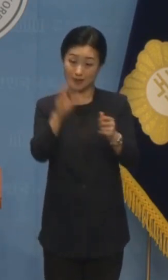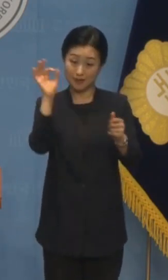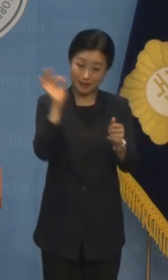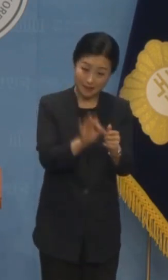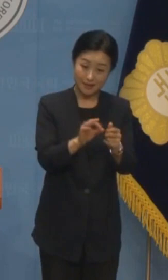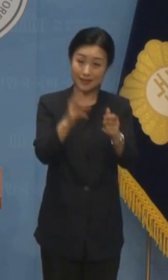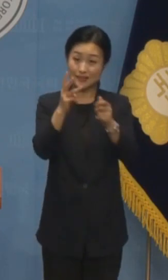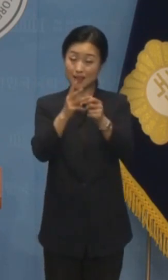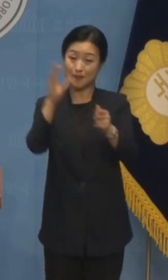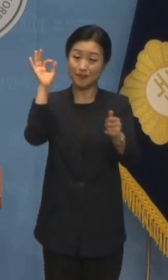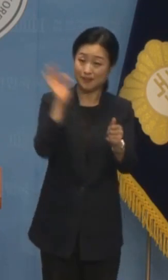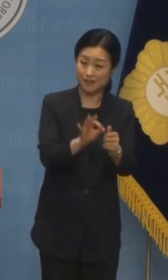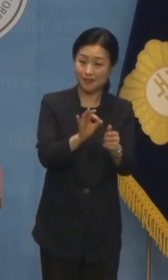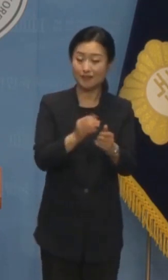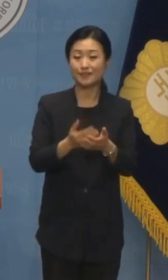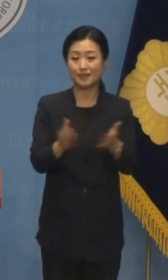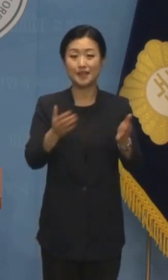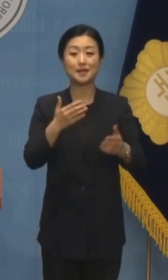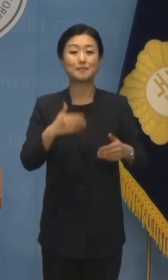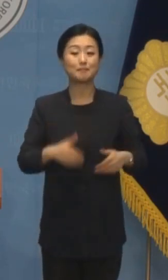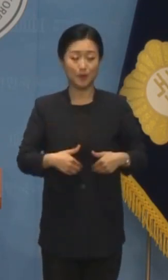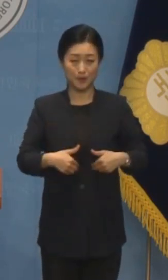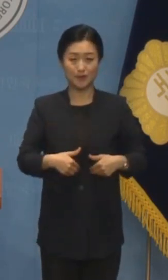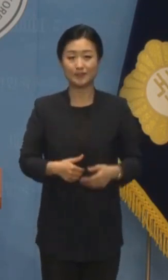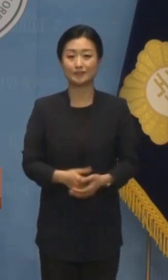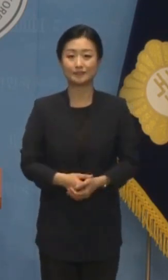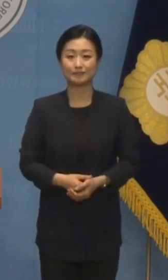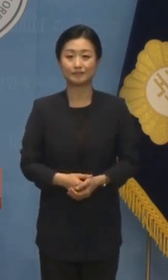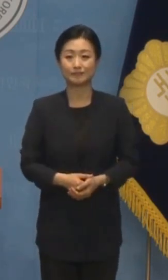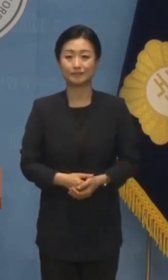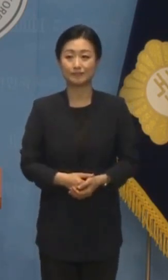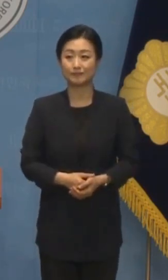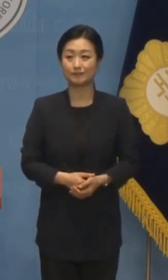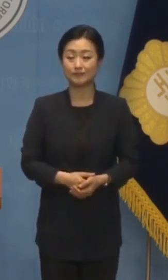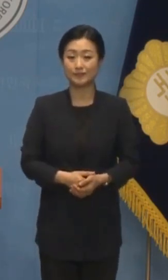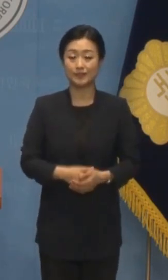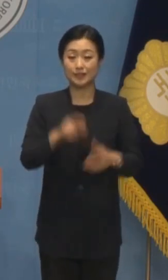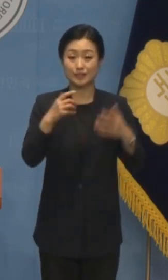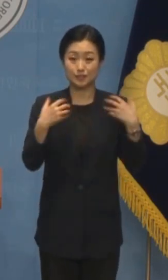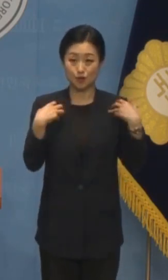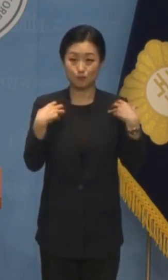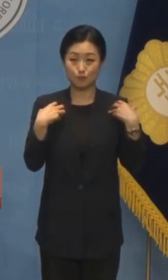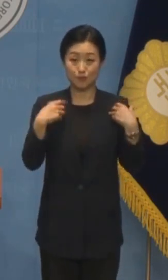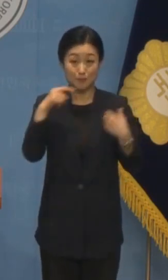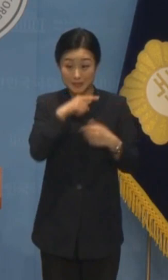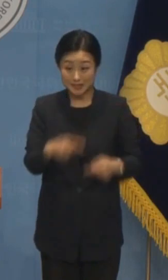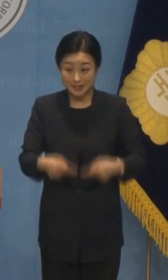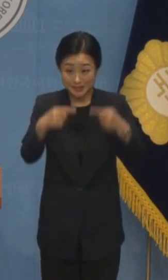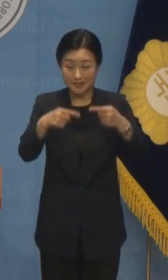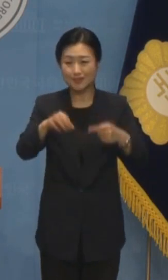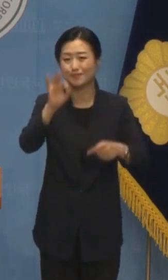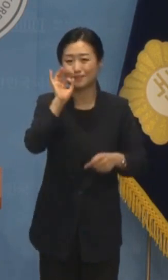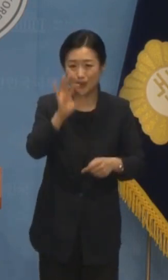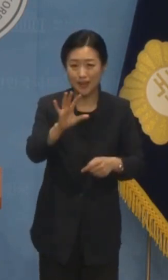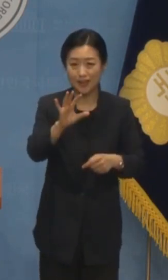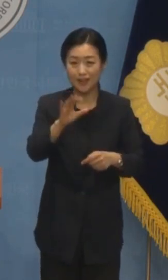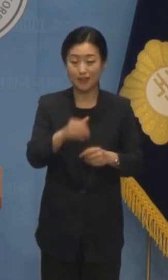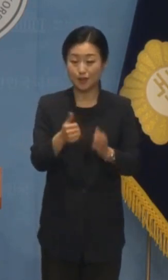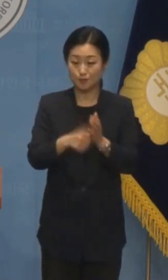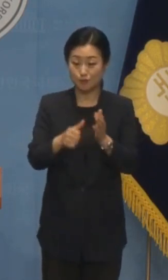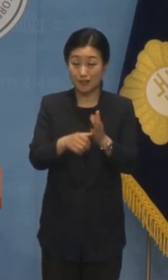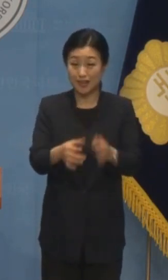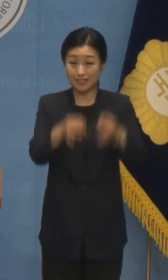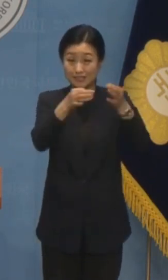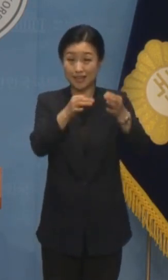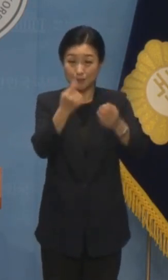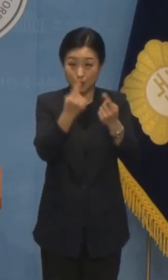부족하면 세 번도 지급해야 된다 말씀드렸습니다. 그것으로 정부 재정 파탄 안 납니다. 물가 인상 효과보다